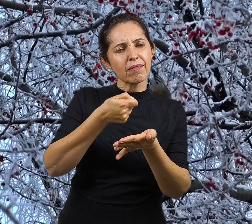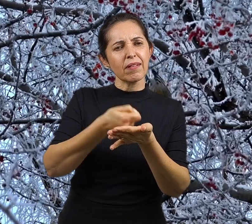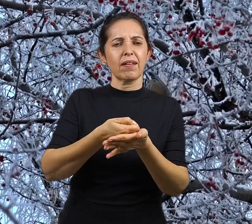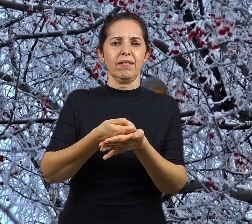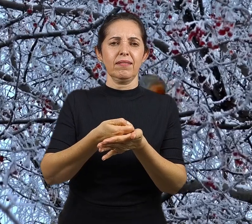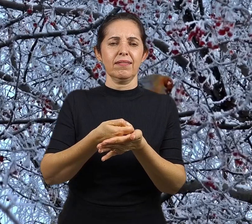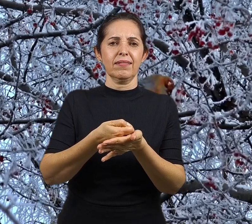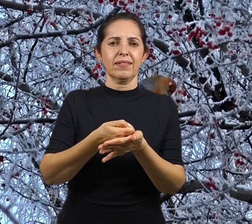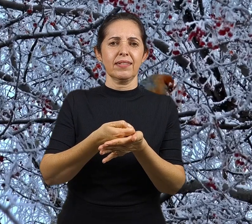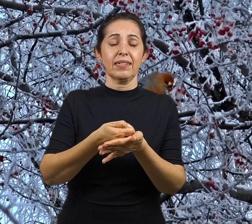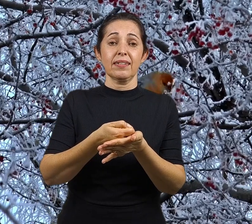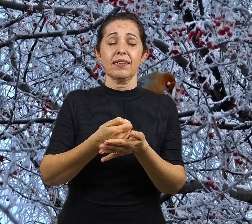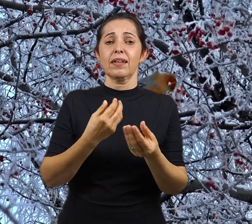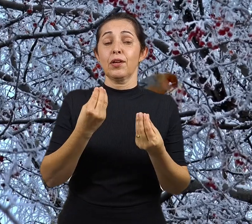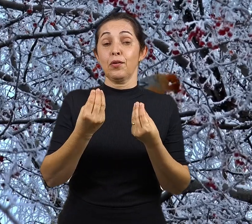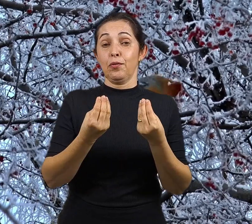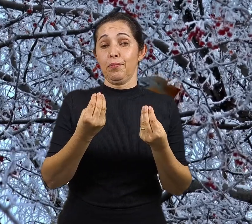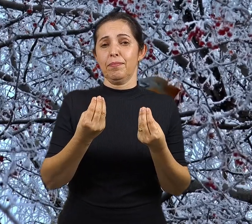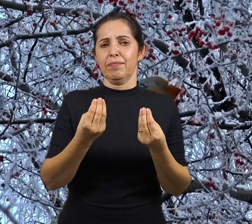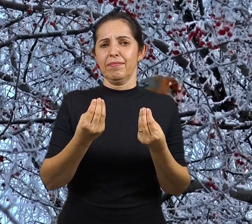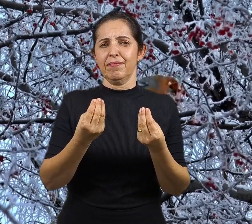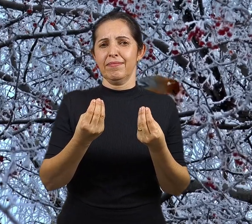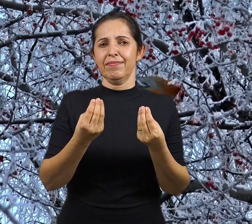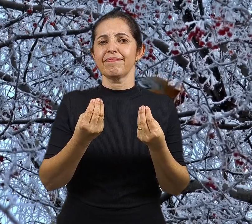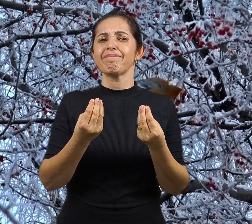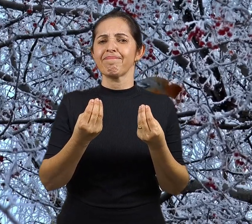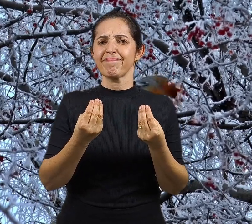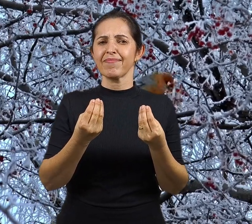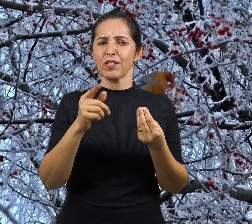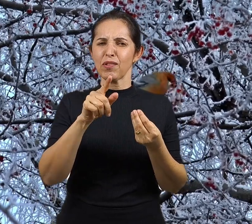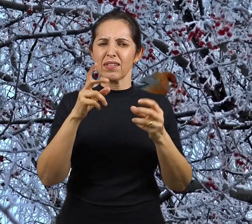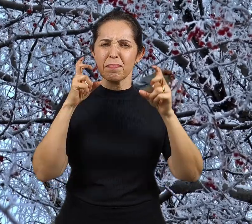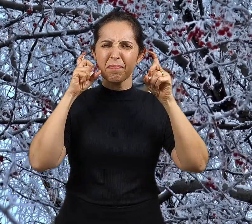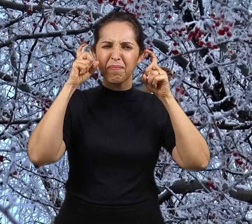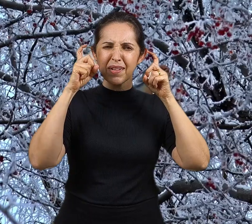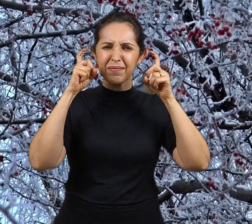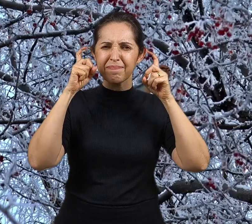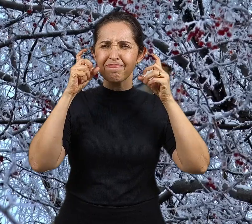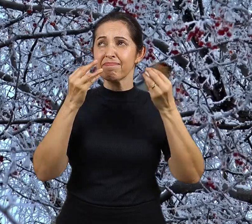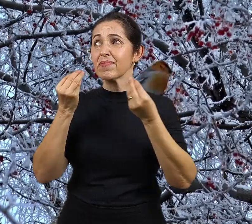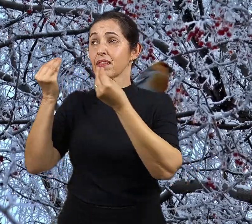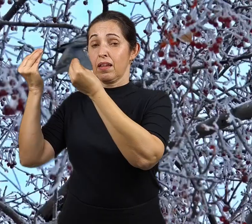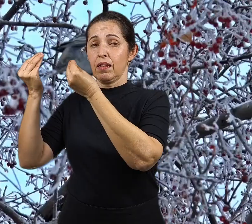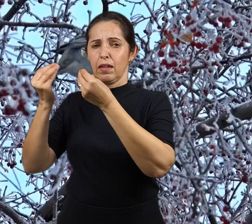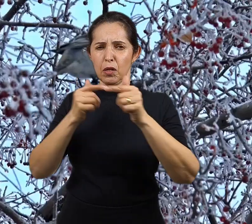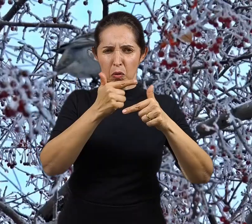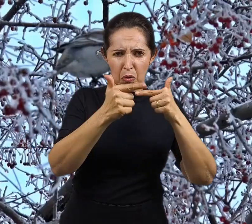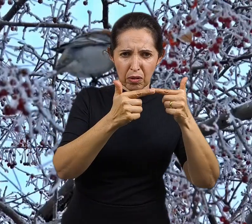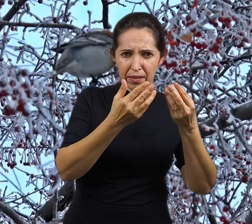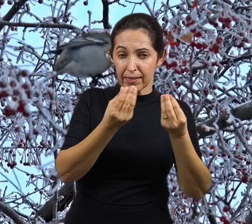Senhor os nossos anseios. É luta, temos luta, temos. Senhor, qual é a lição que o Senhor quer me dar nessa